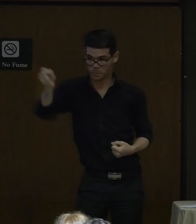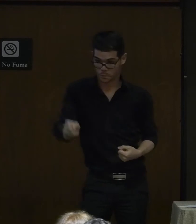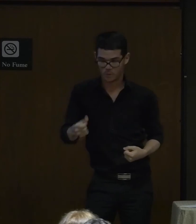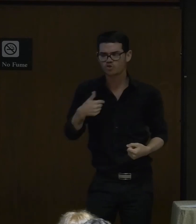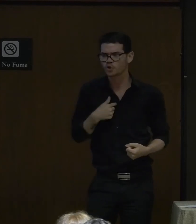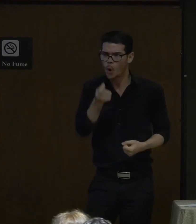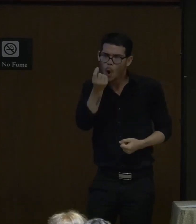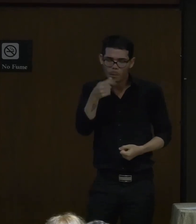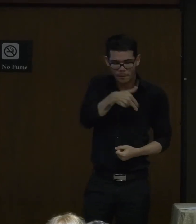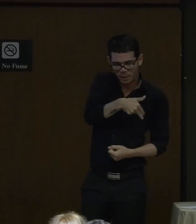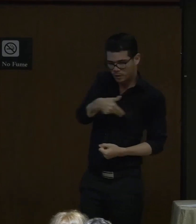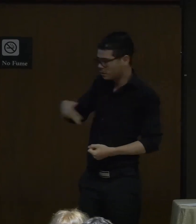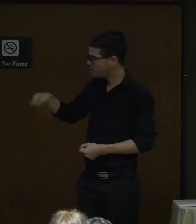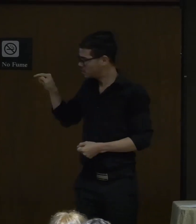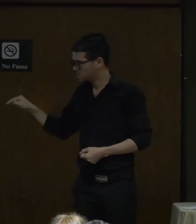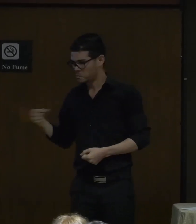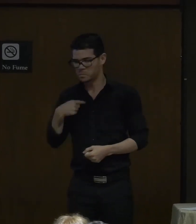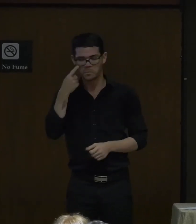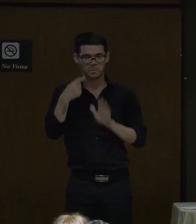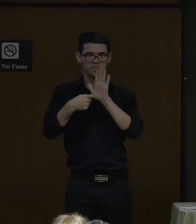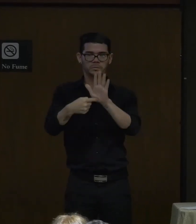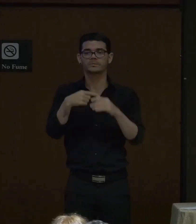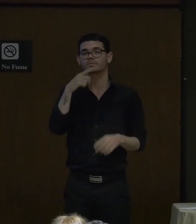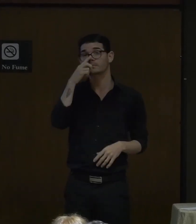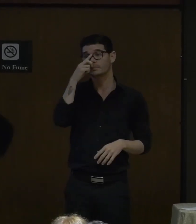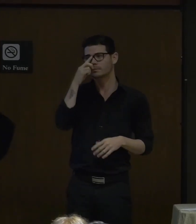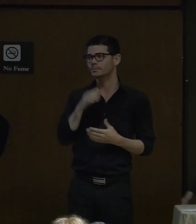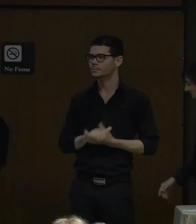levantar un momento para darles ya el botón.